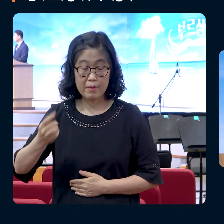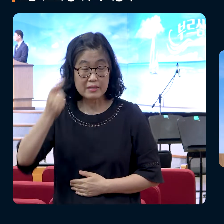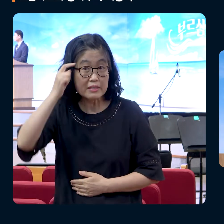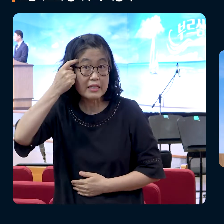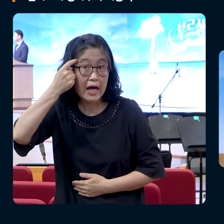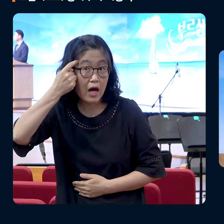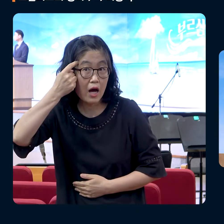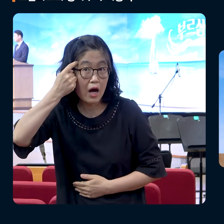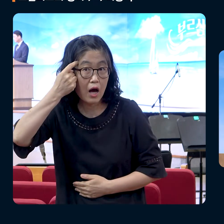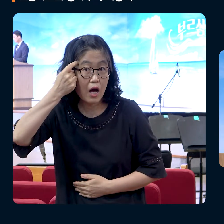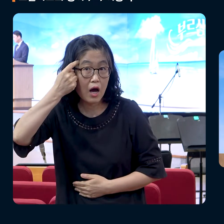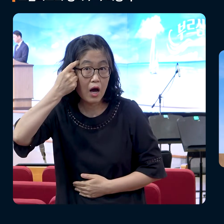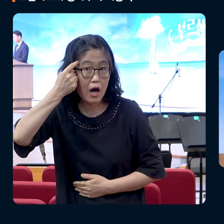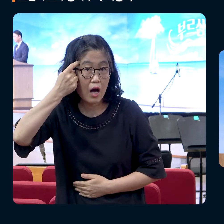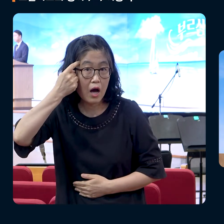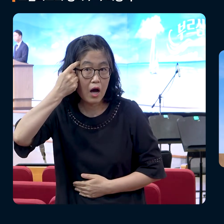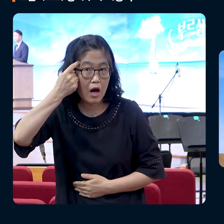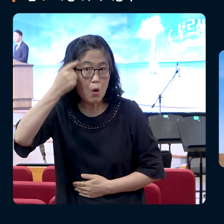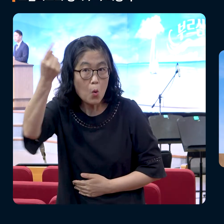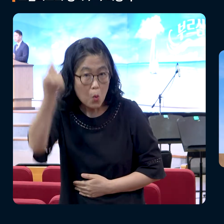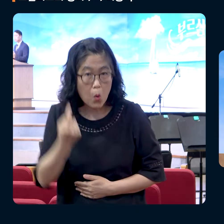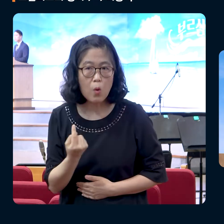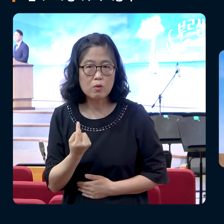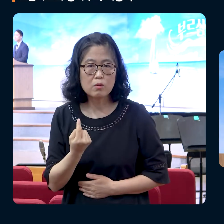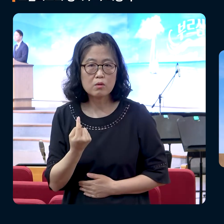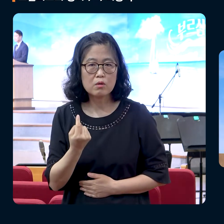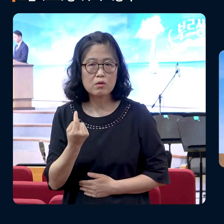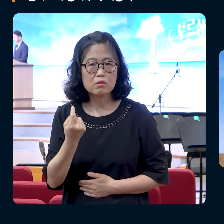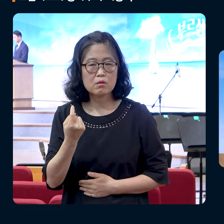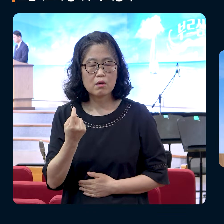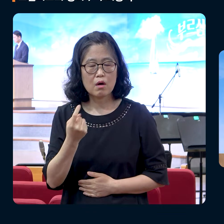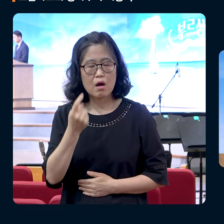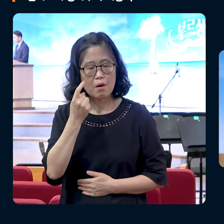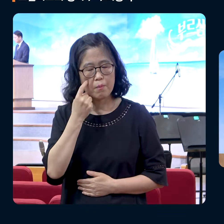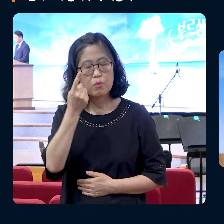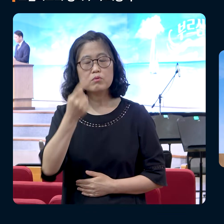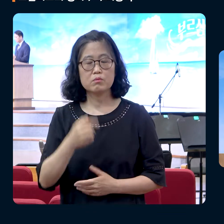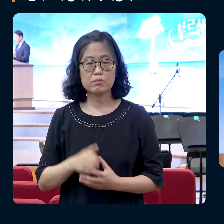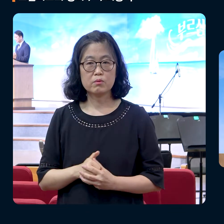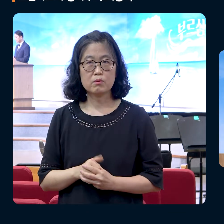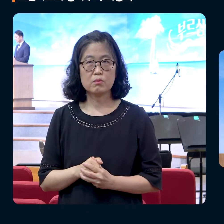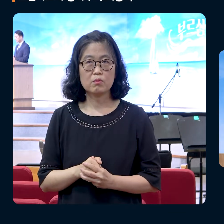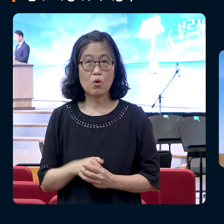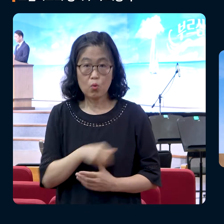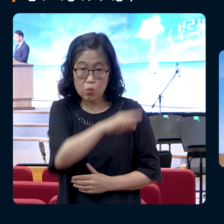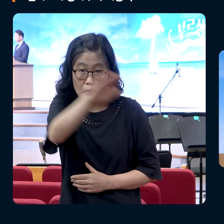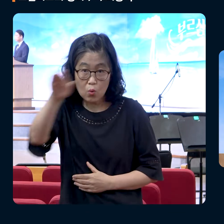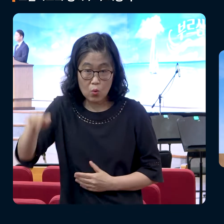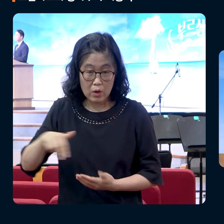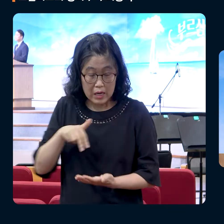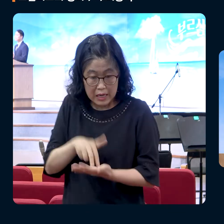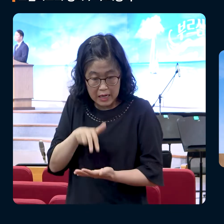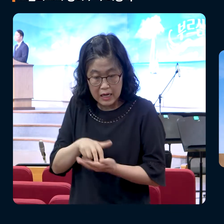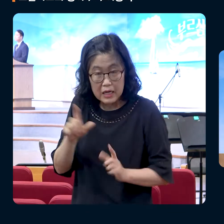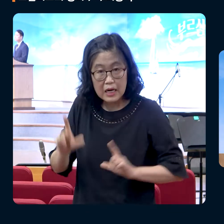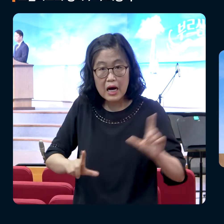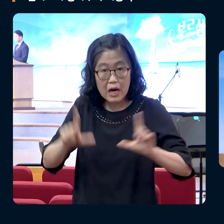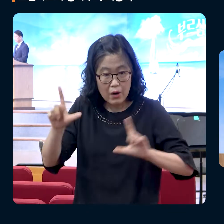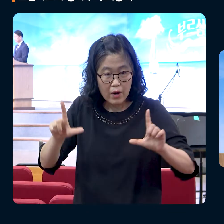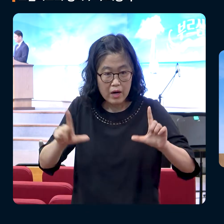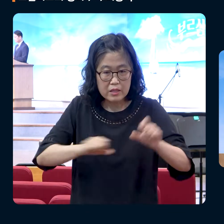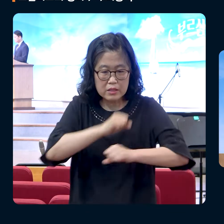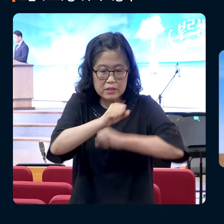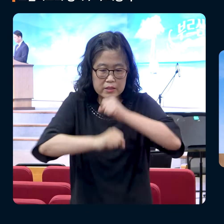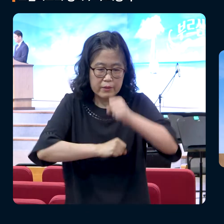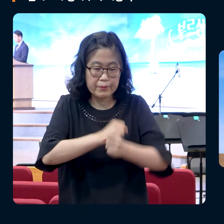여기 나와서 앉아 계시는 것 아닙니까? 여러분, 우리의 삶도 마찬가지입니다. 우리는 자신이 처한 상황 속에서 각자 자유로운